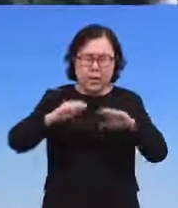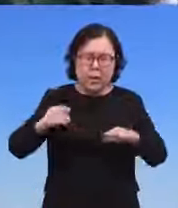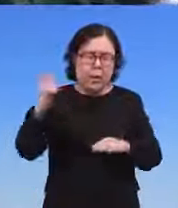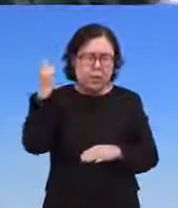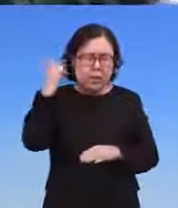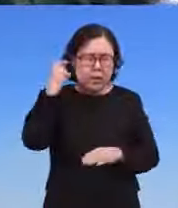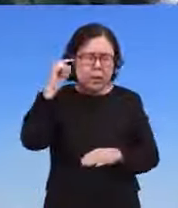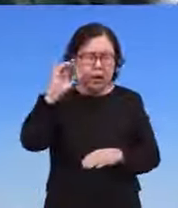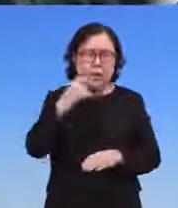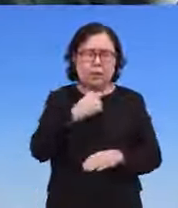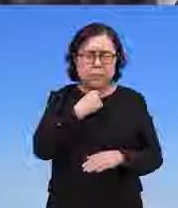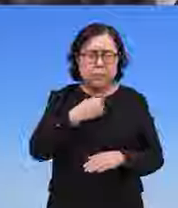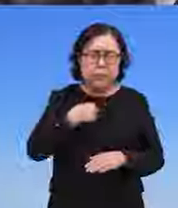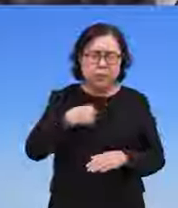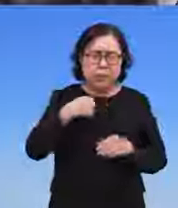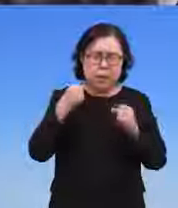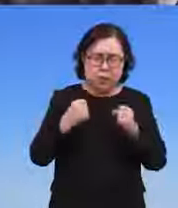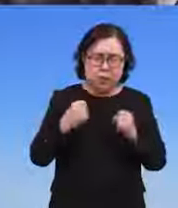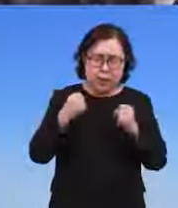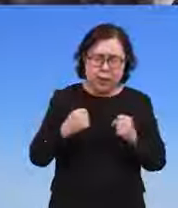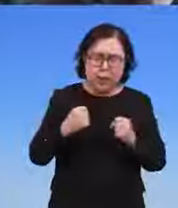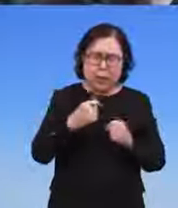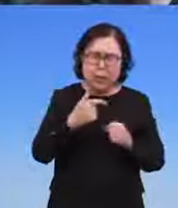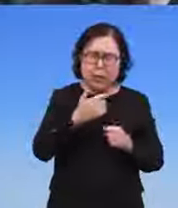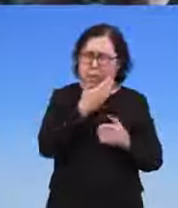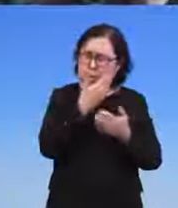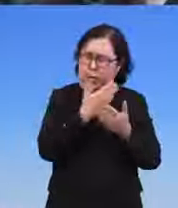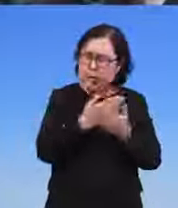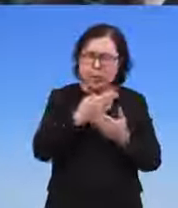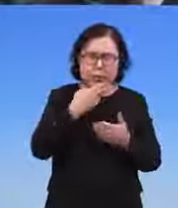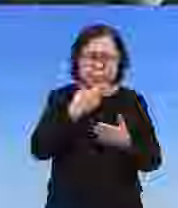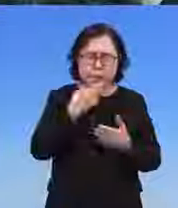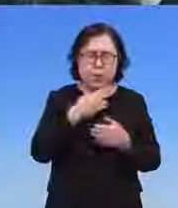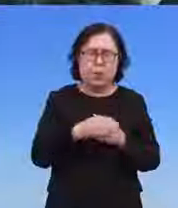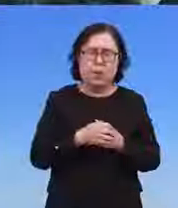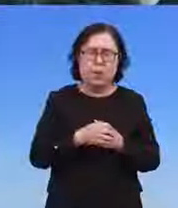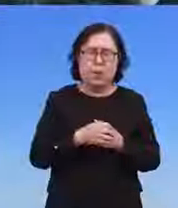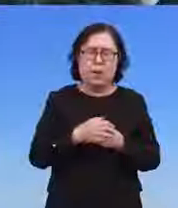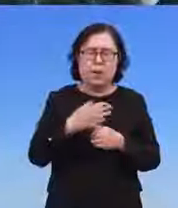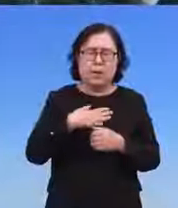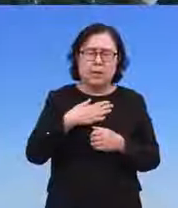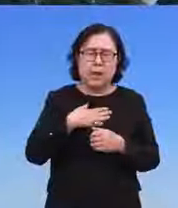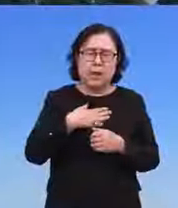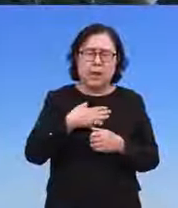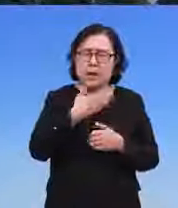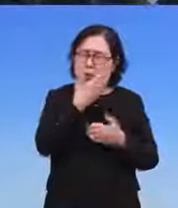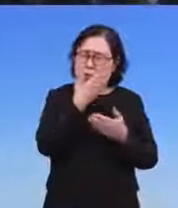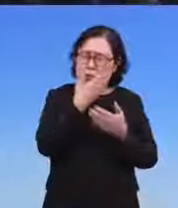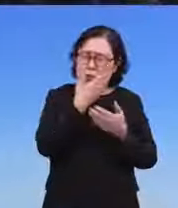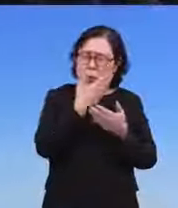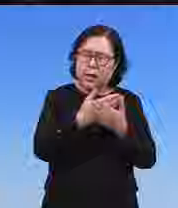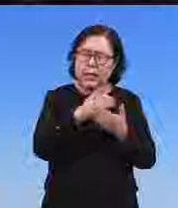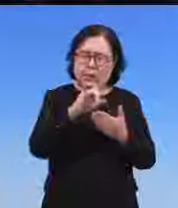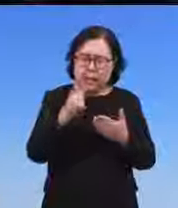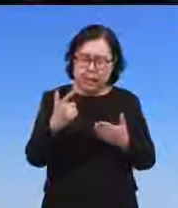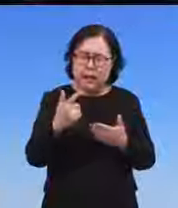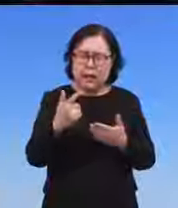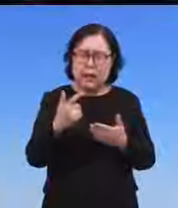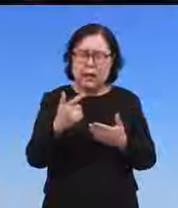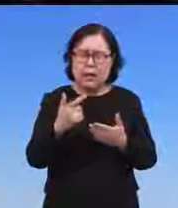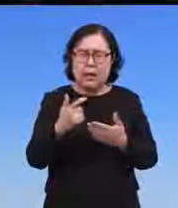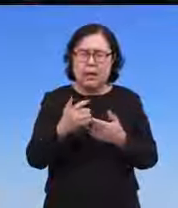우리는 광야의 소리가 되기 원합니다. 내 존재가 너무 귀하지 않도록 내 존재가 너무 중요하지